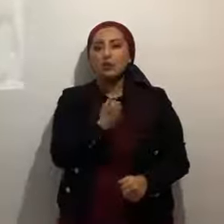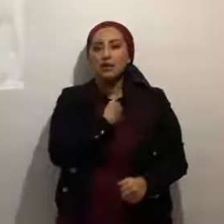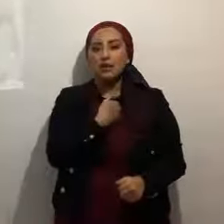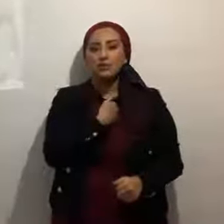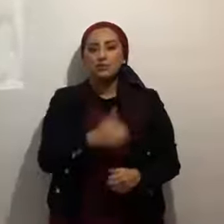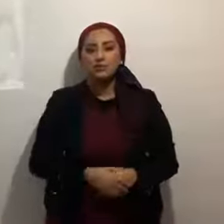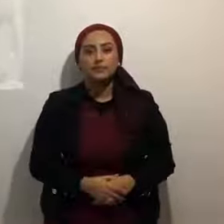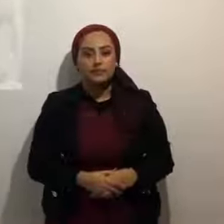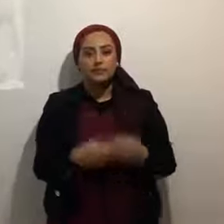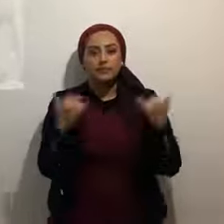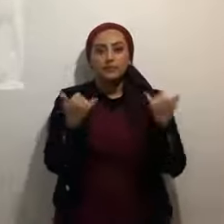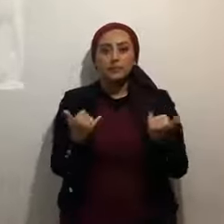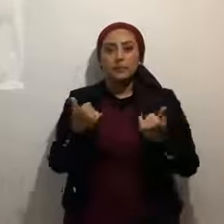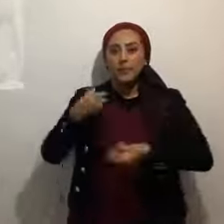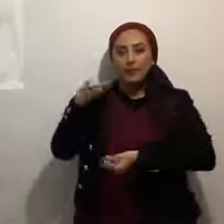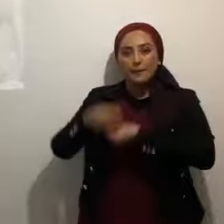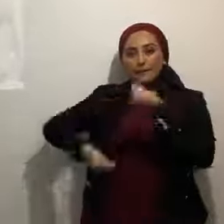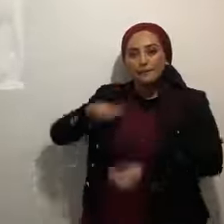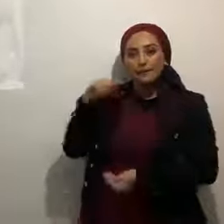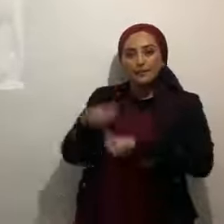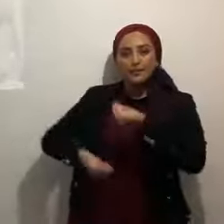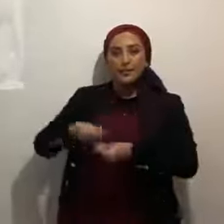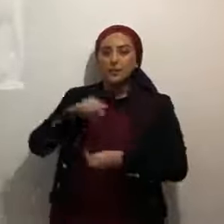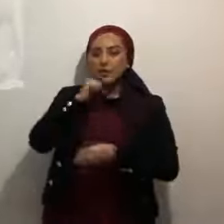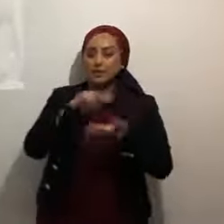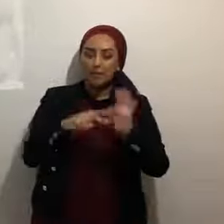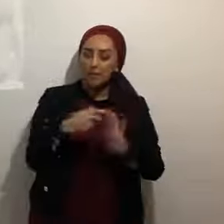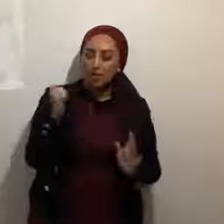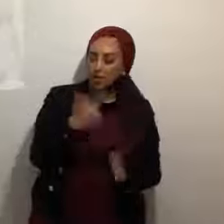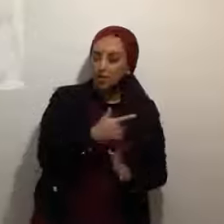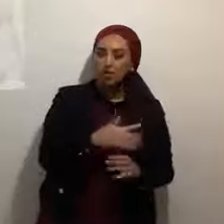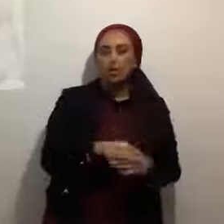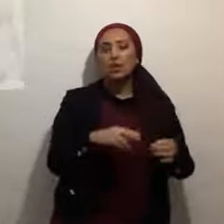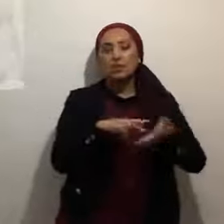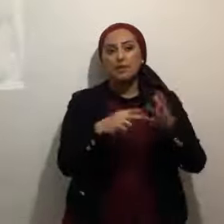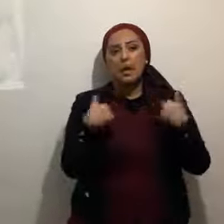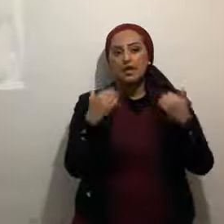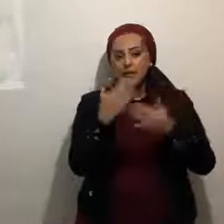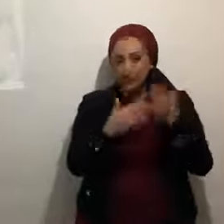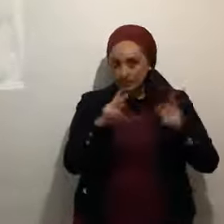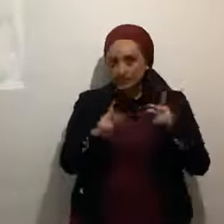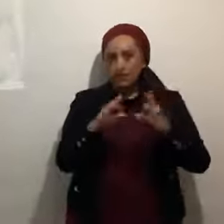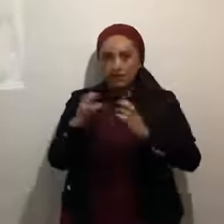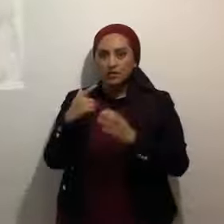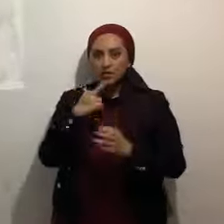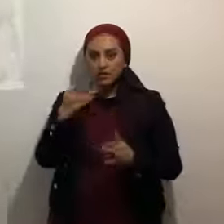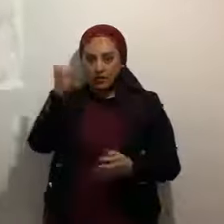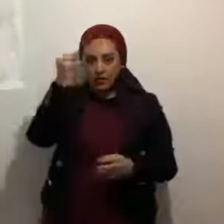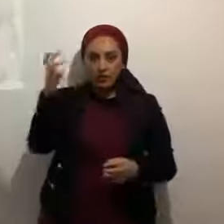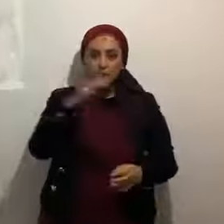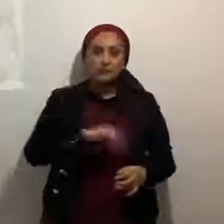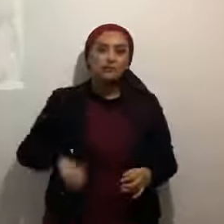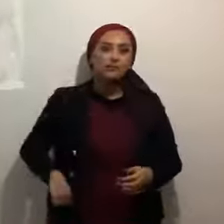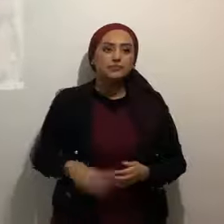Esta generación, no me refiero a todos, me refiero que hay un remanentito, eso dice Yeshua Mashiach,